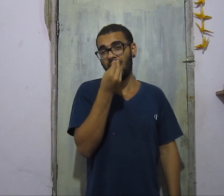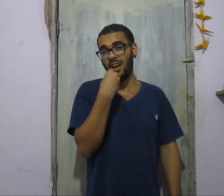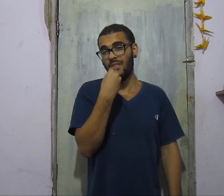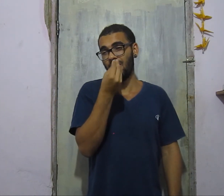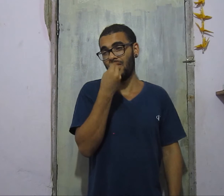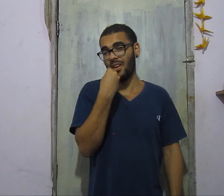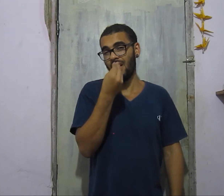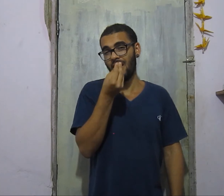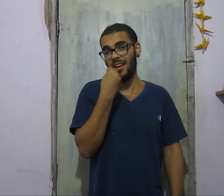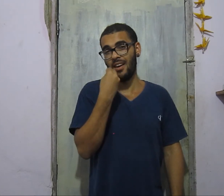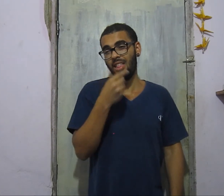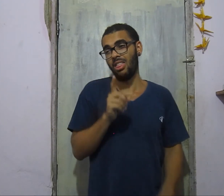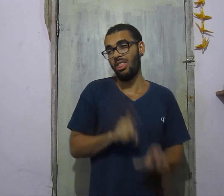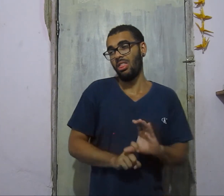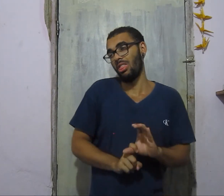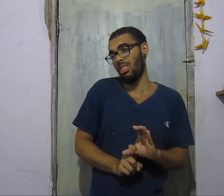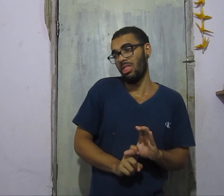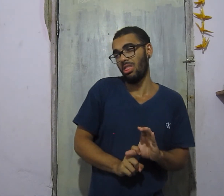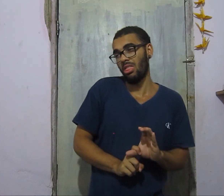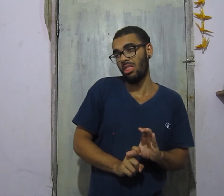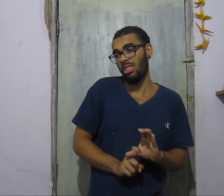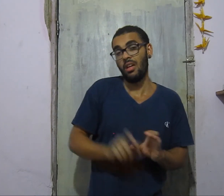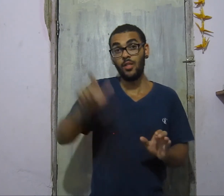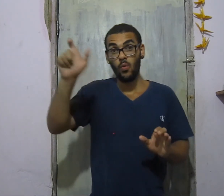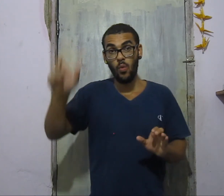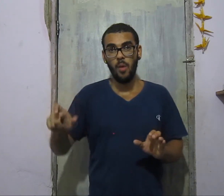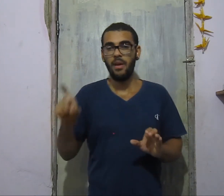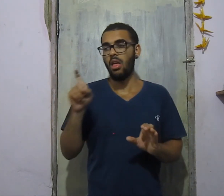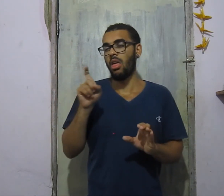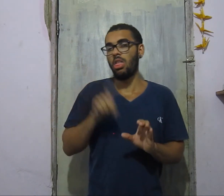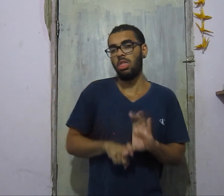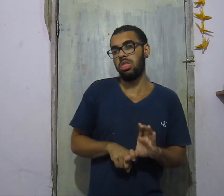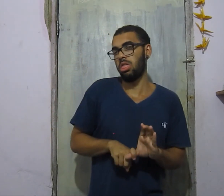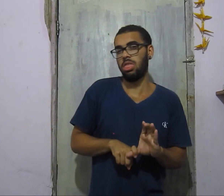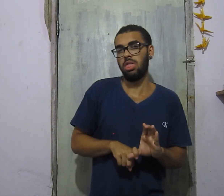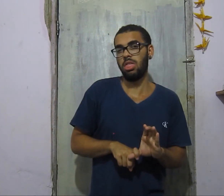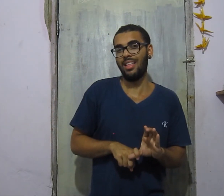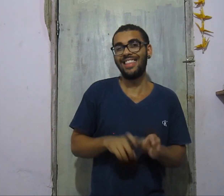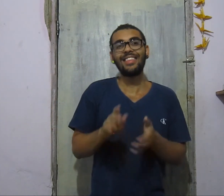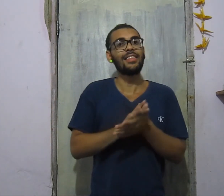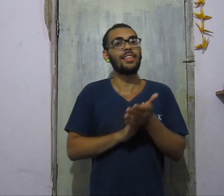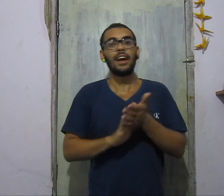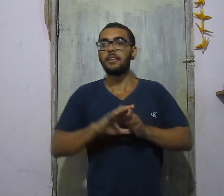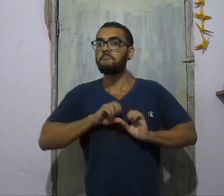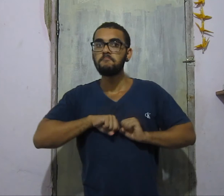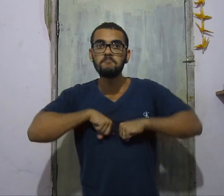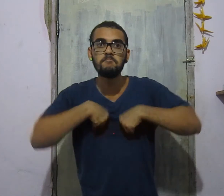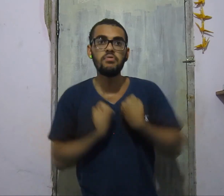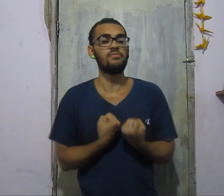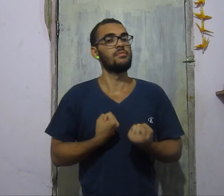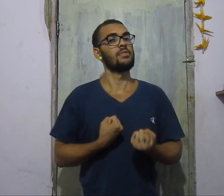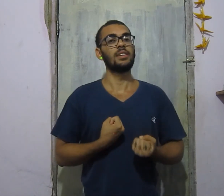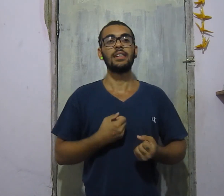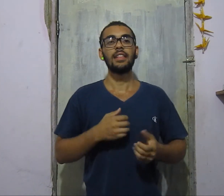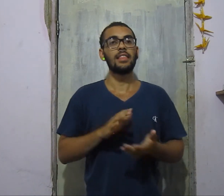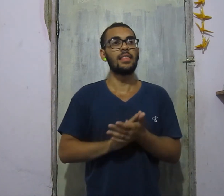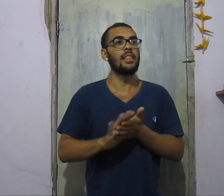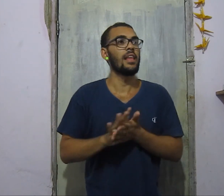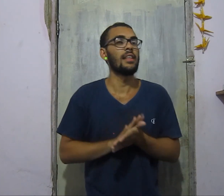contrário. É uma mulher fraca, é uma mulher dependente, que não consegue, né, se desapegar desse homem, que